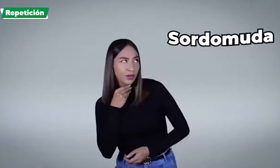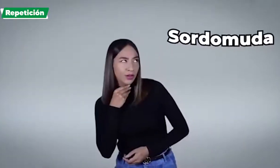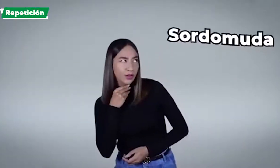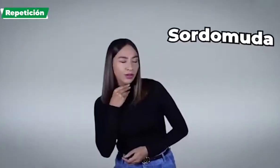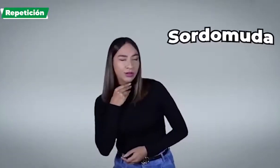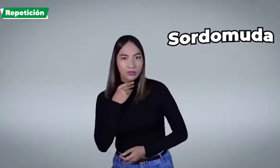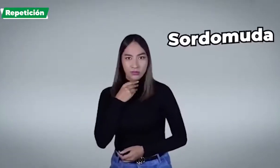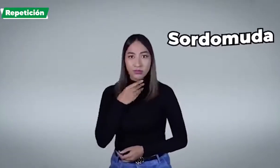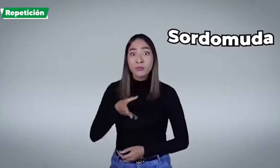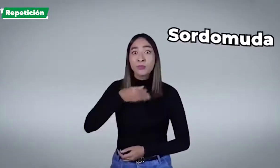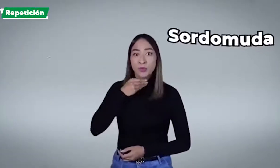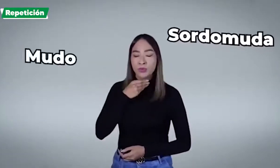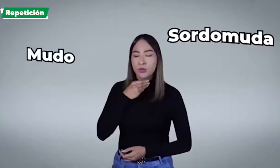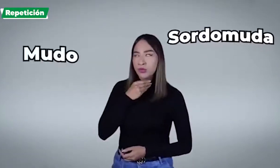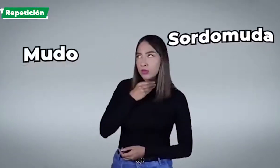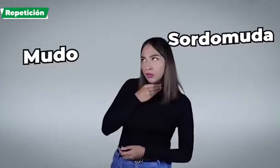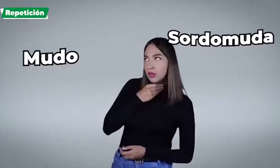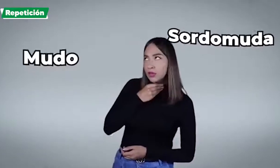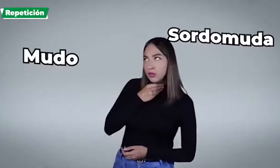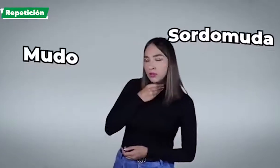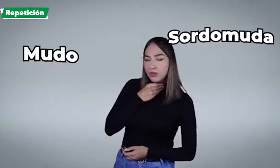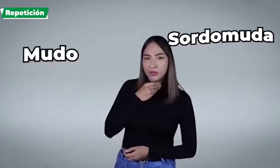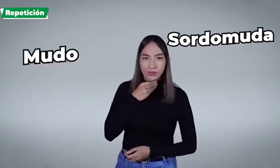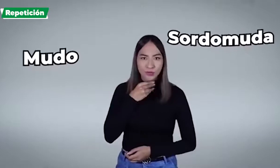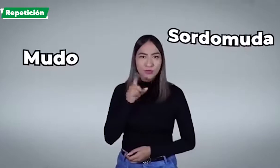Sordomuda Mudo